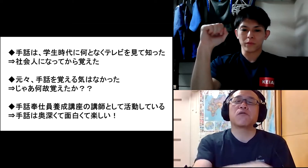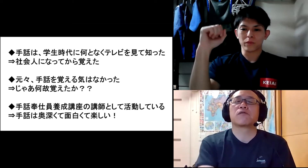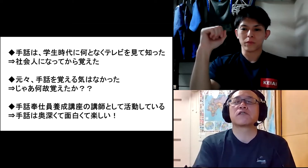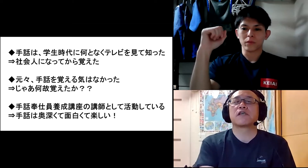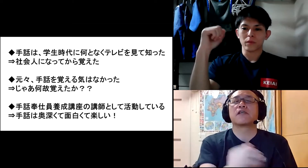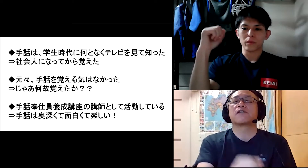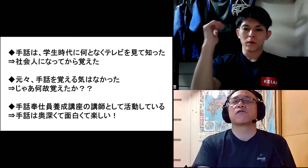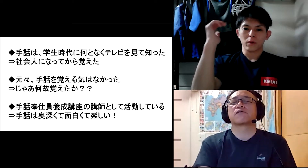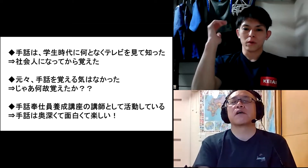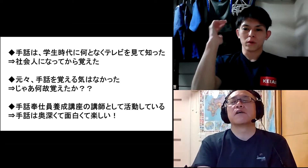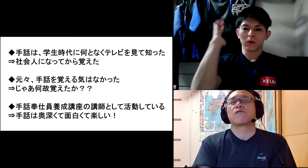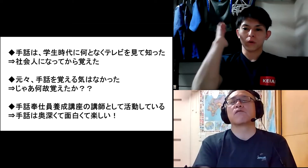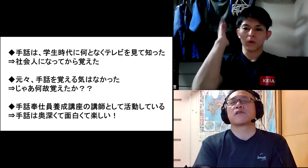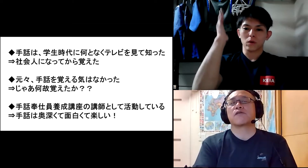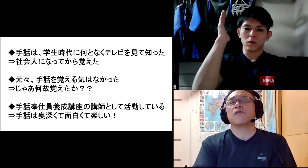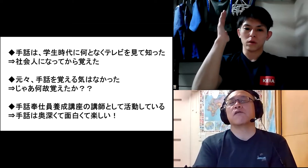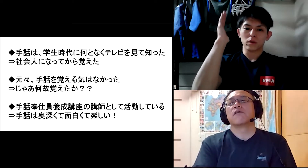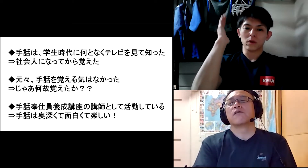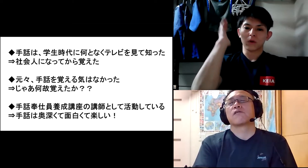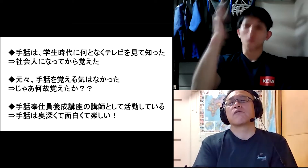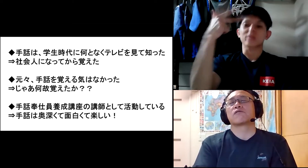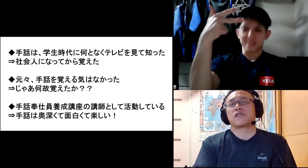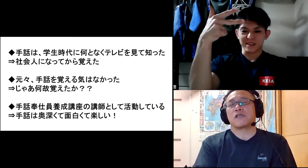手話方針養成講座の